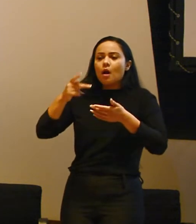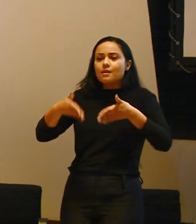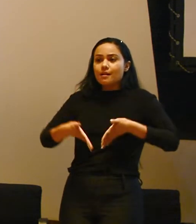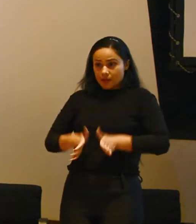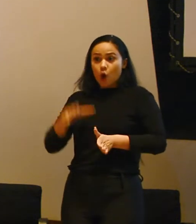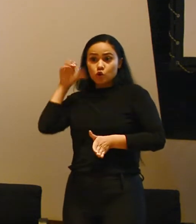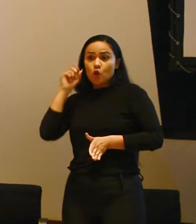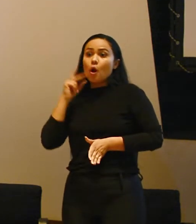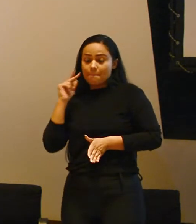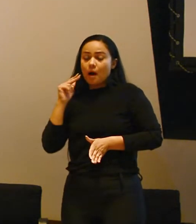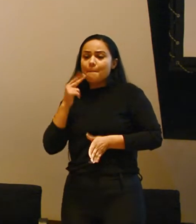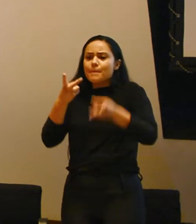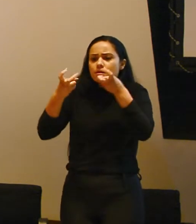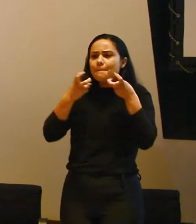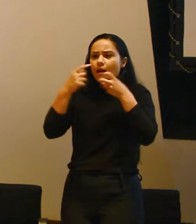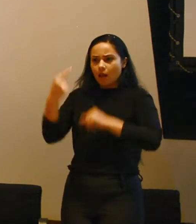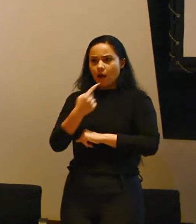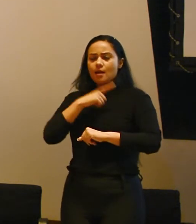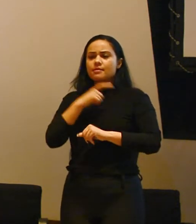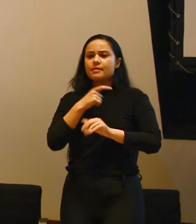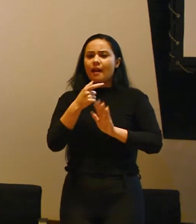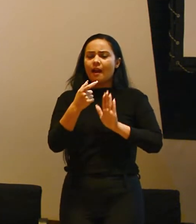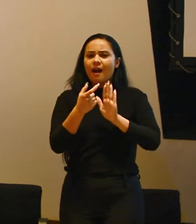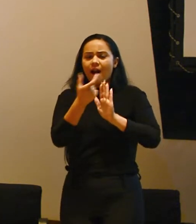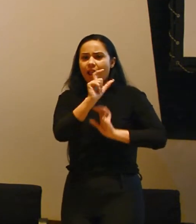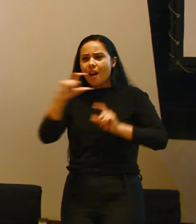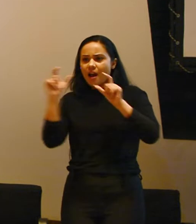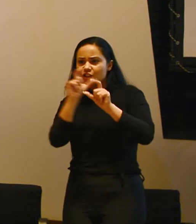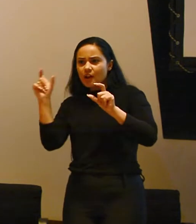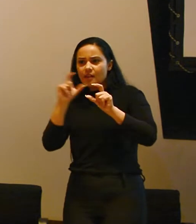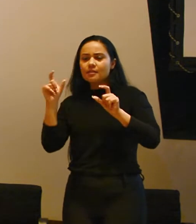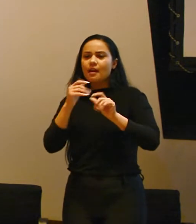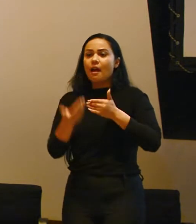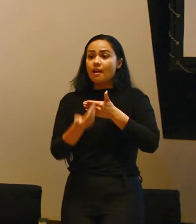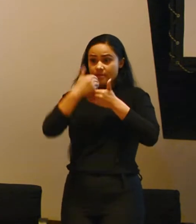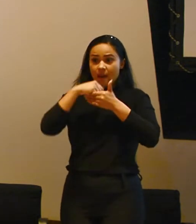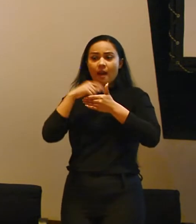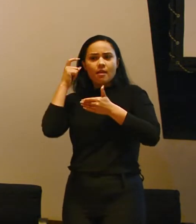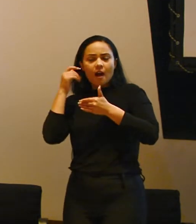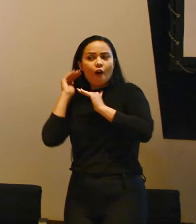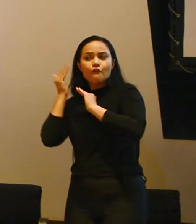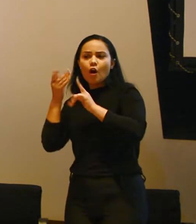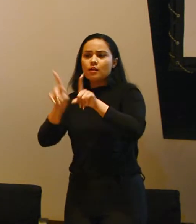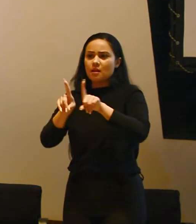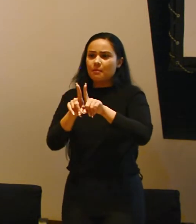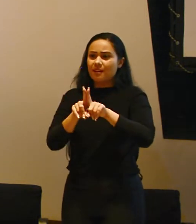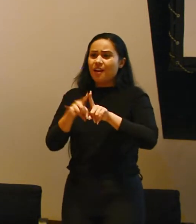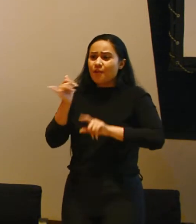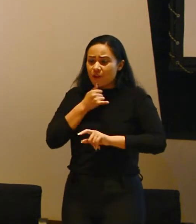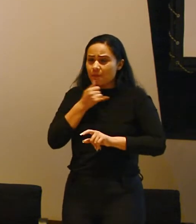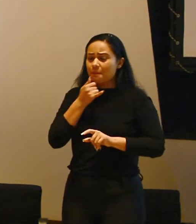normal, que a gente consegue identificar ali, ó, tem as legendas, as células ciliadas internas e externas. Mas, infelizmente,